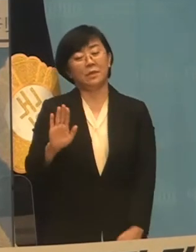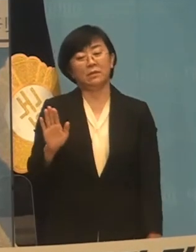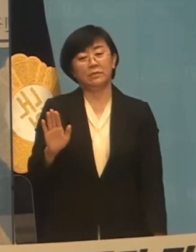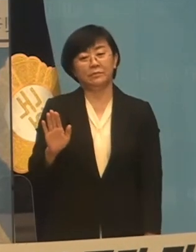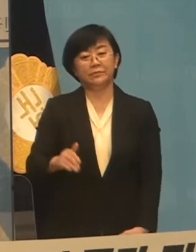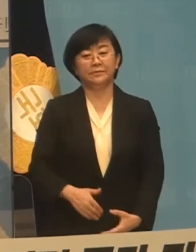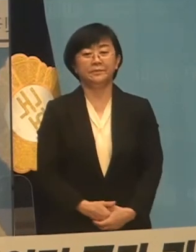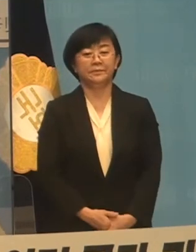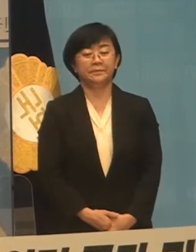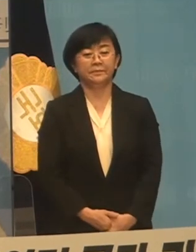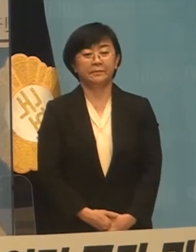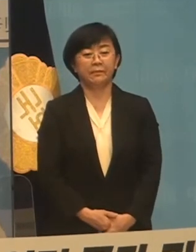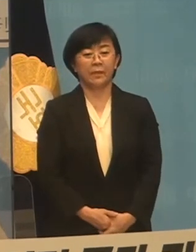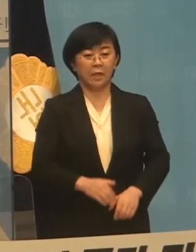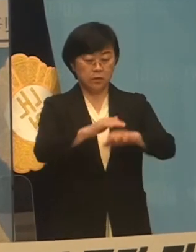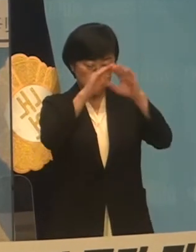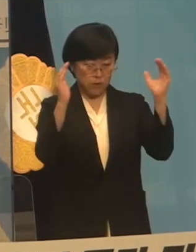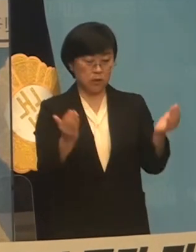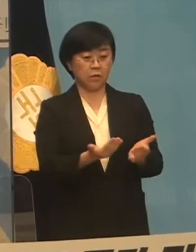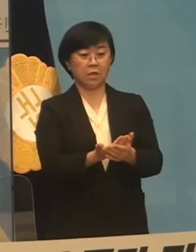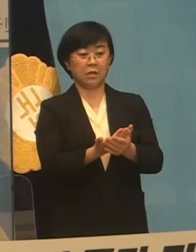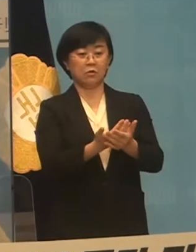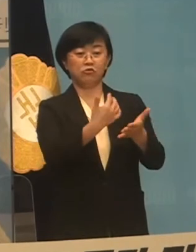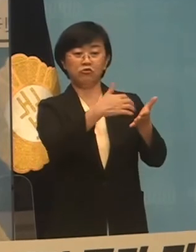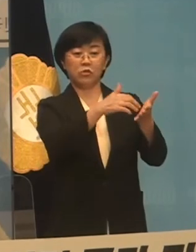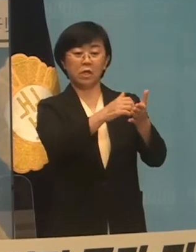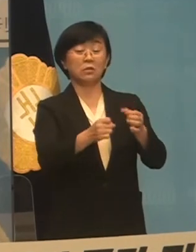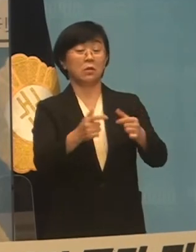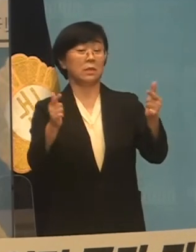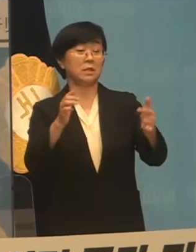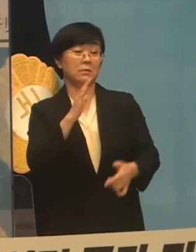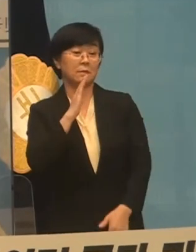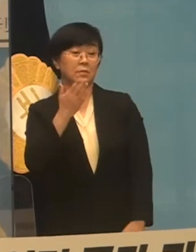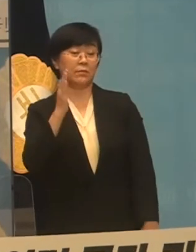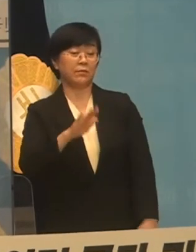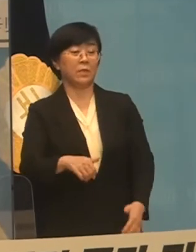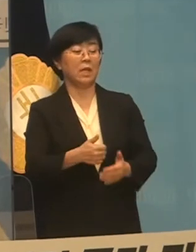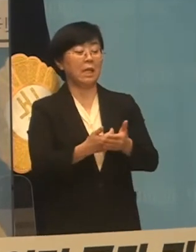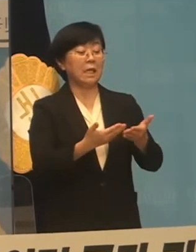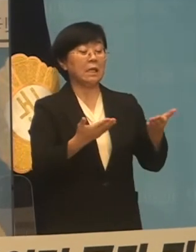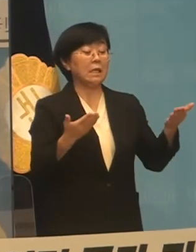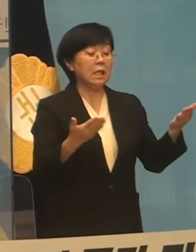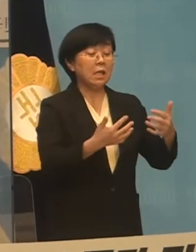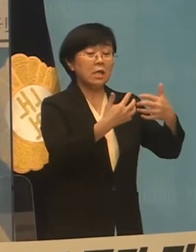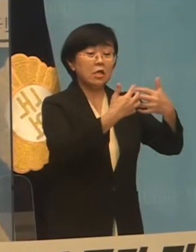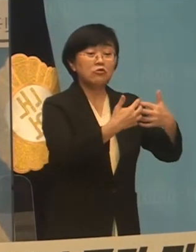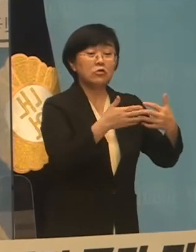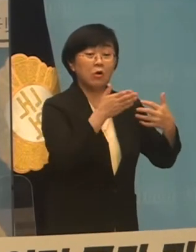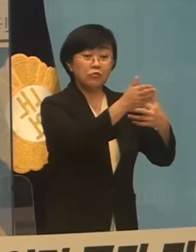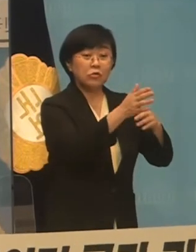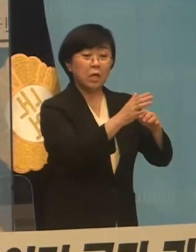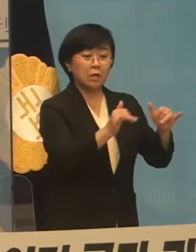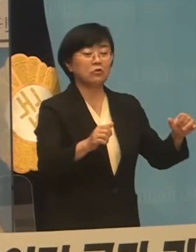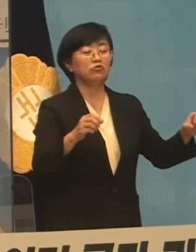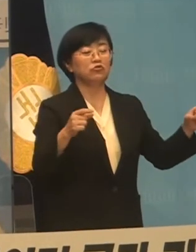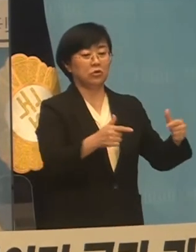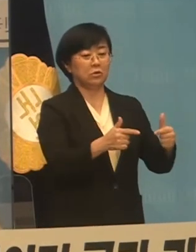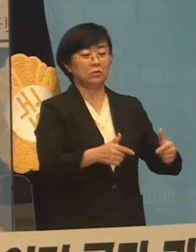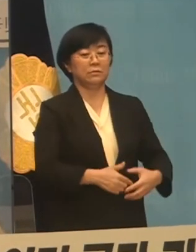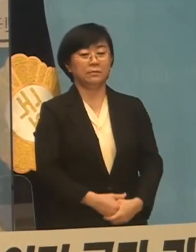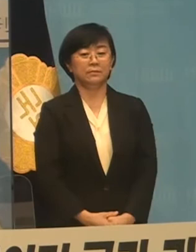말씀입니다. 전체적인 인원은 늘었을지 모르나 생산직에 있는 기술직들은 오히려